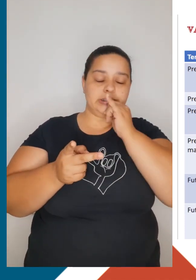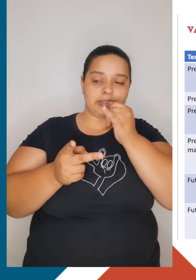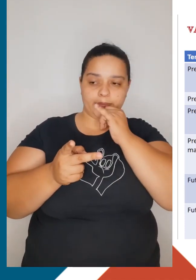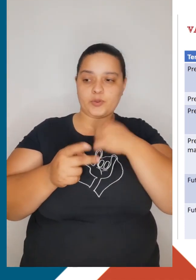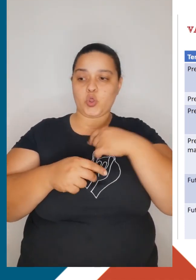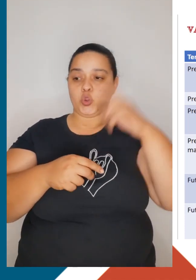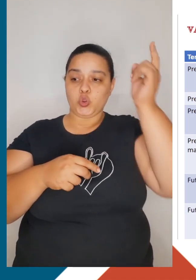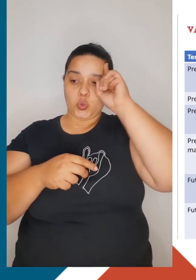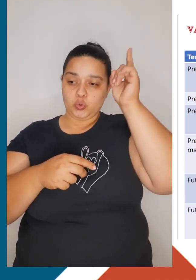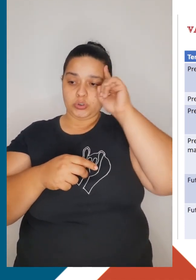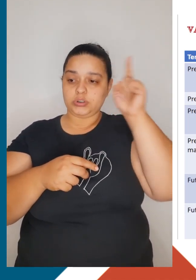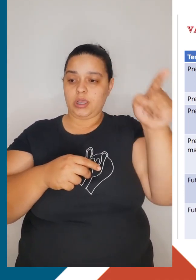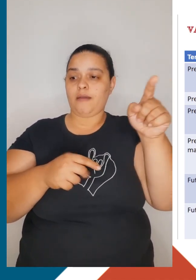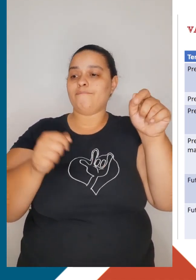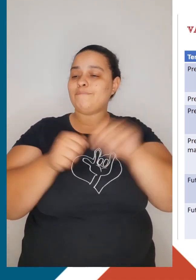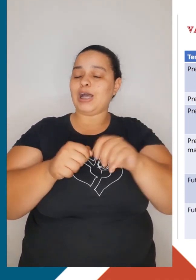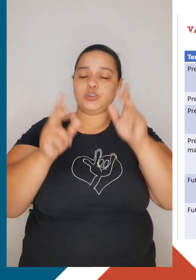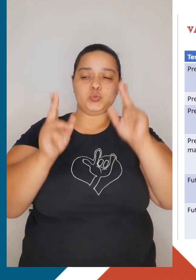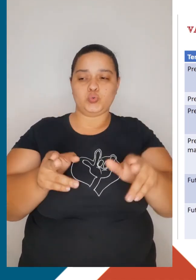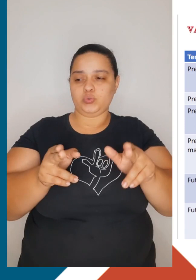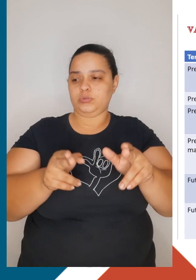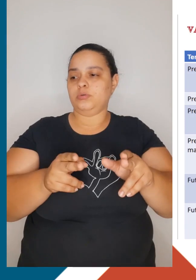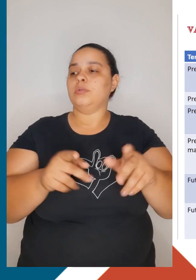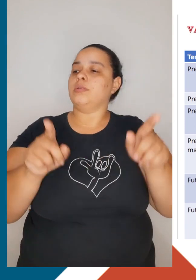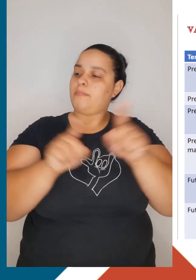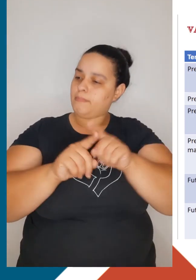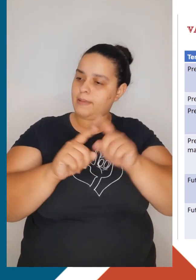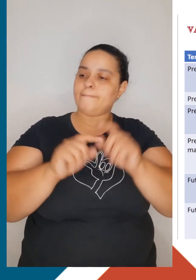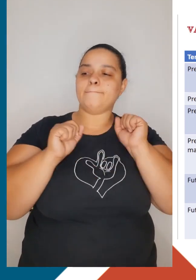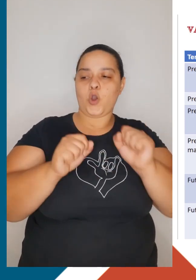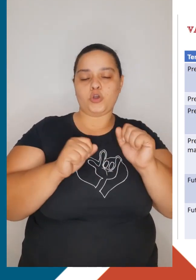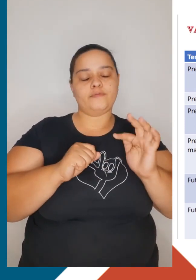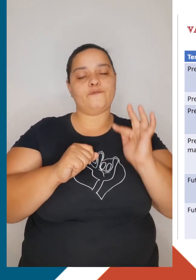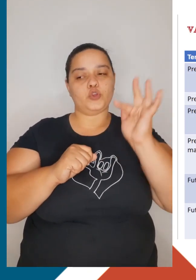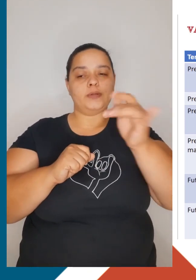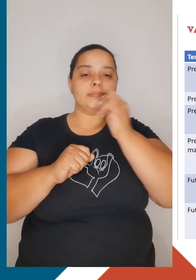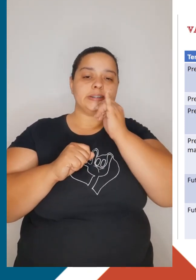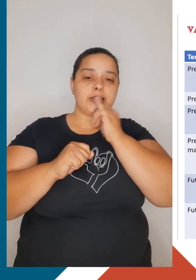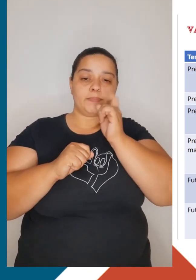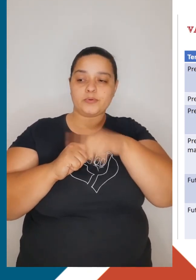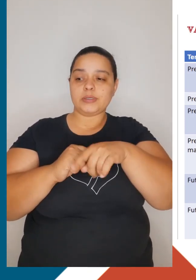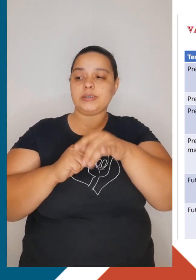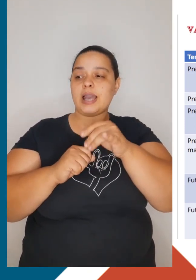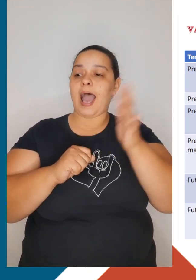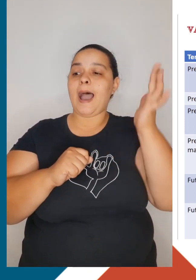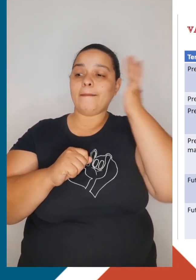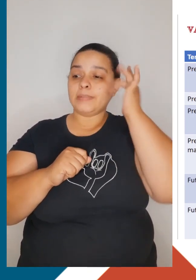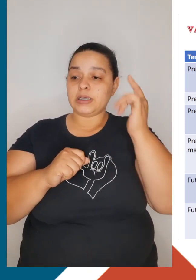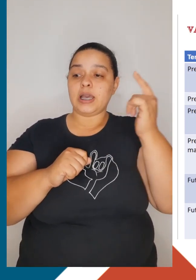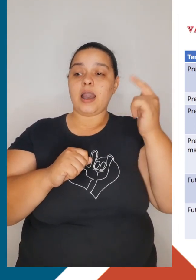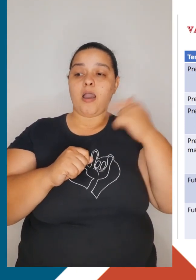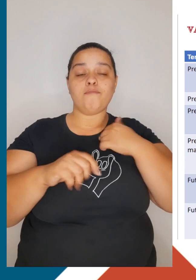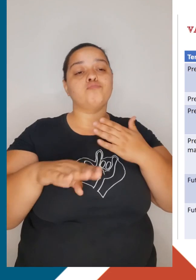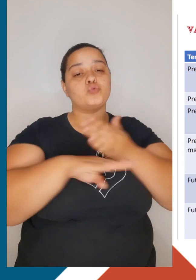o exemplo, todo dia ela faz tudo sempre igual, mas também pode indicar um fato futuro, como mostra o exemplo,